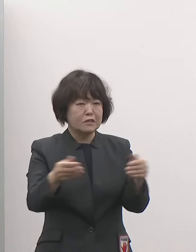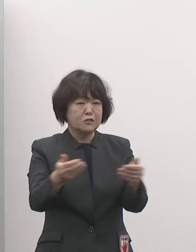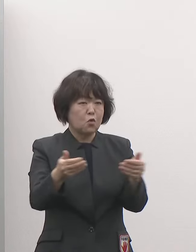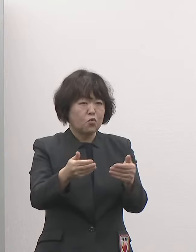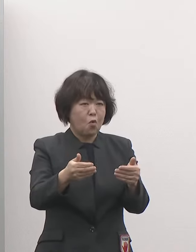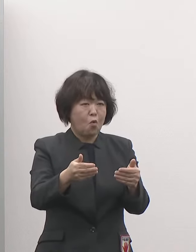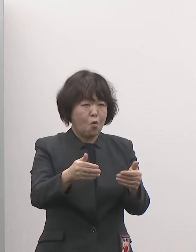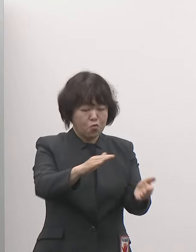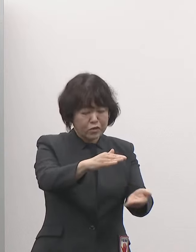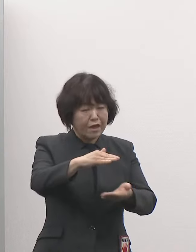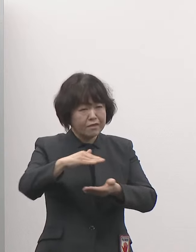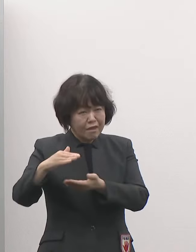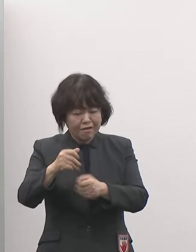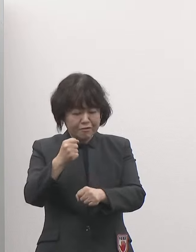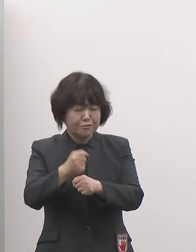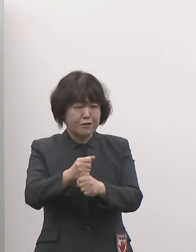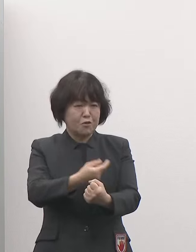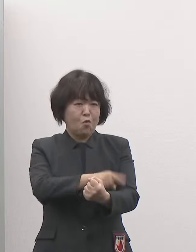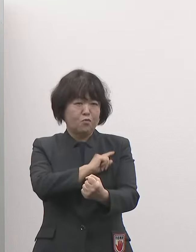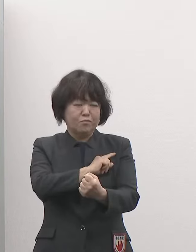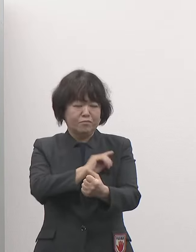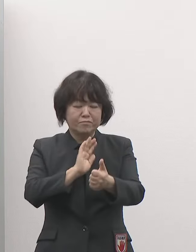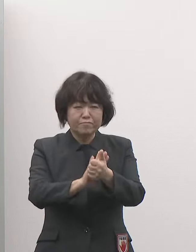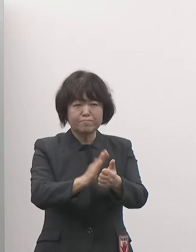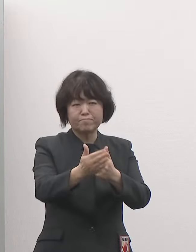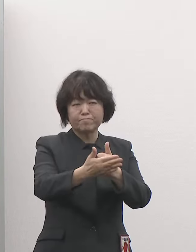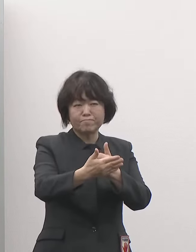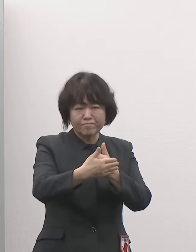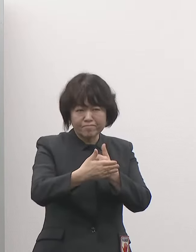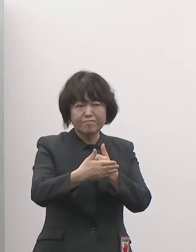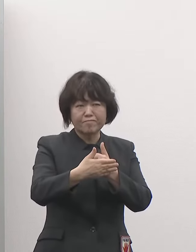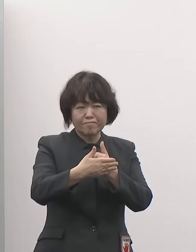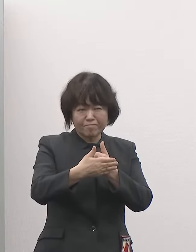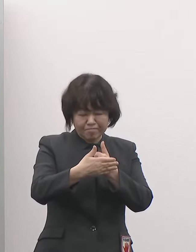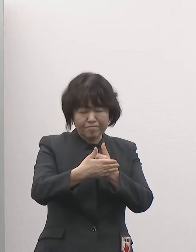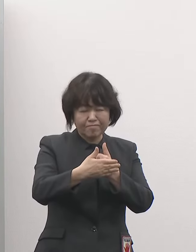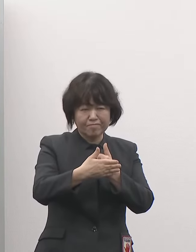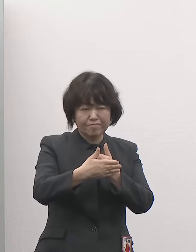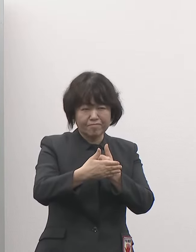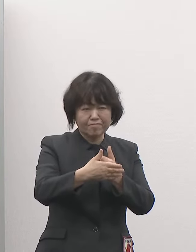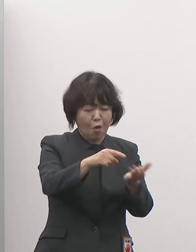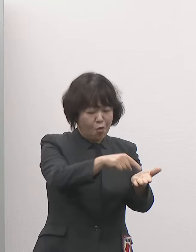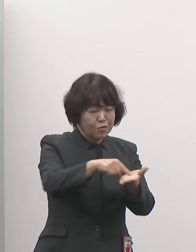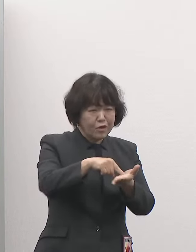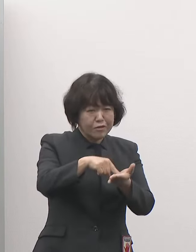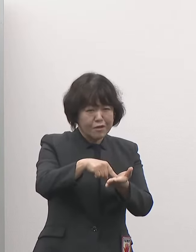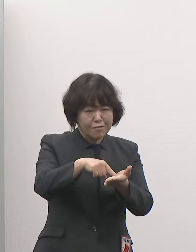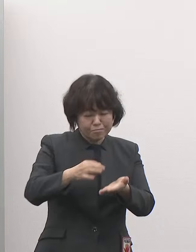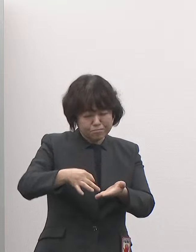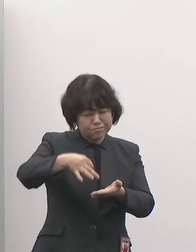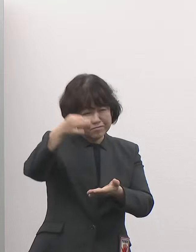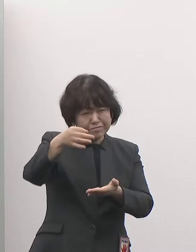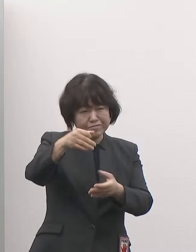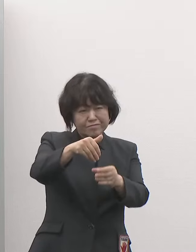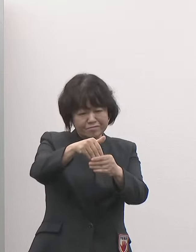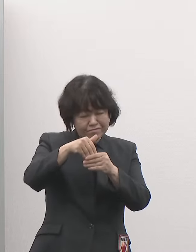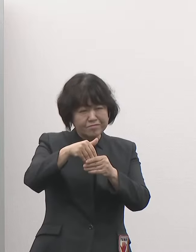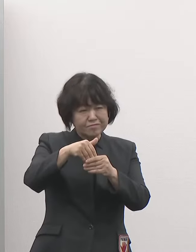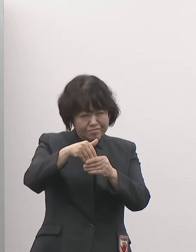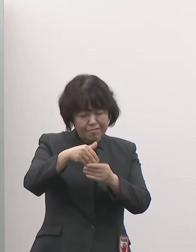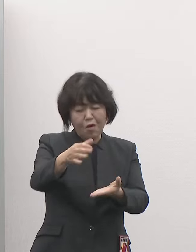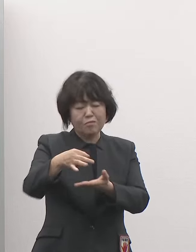産力を持ち寄ることで、より大きな受注を得て、そしてより、より多くの工賃が支払